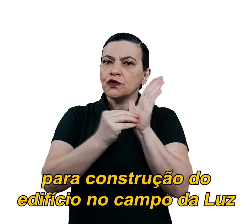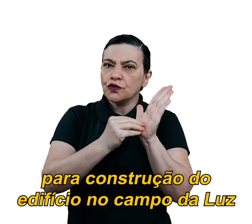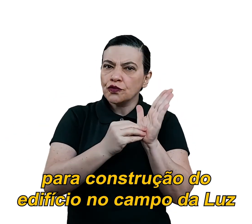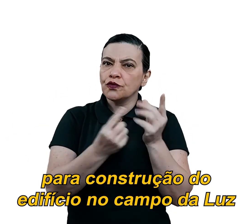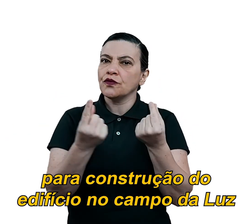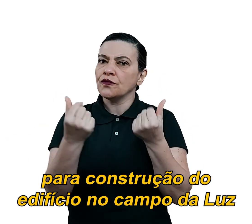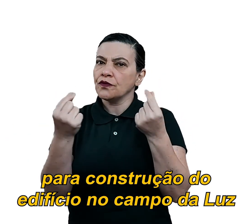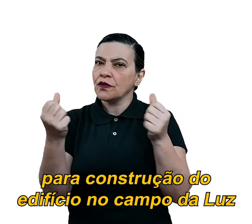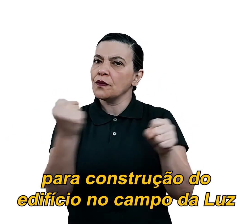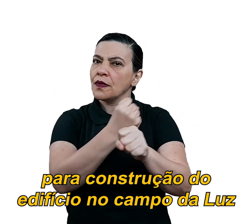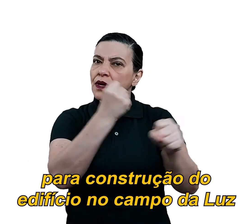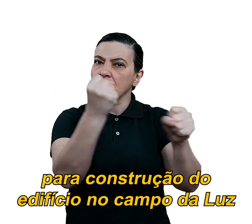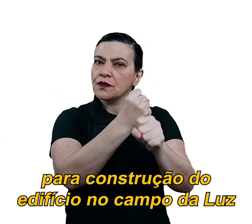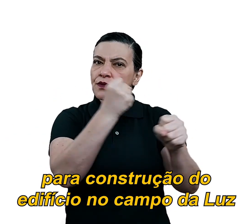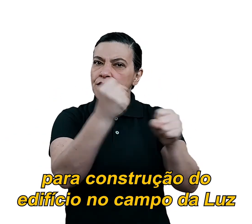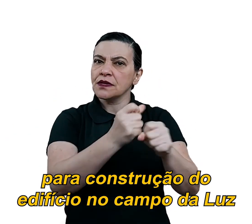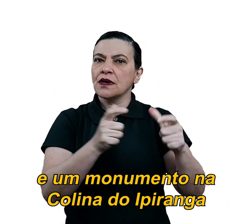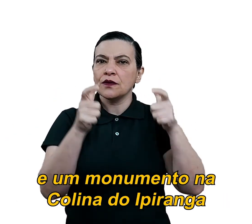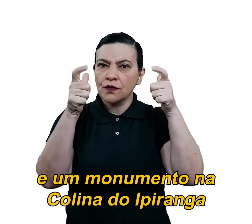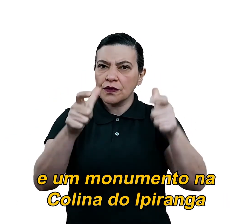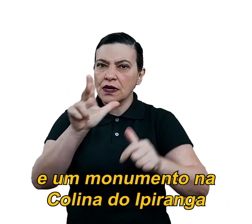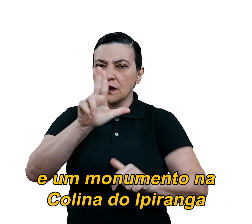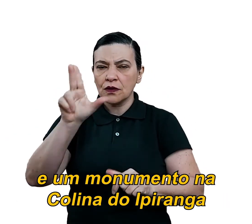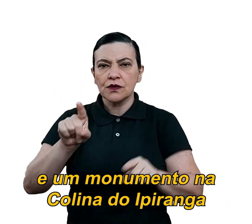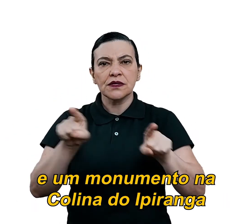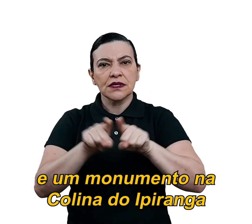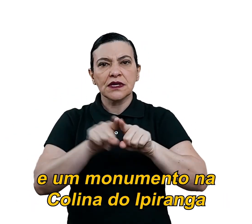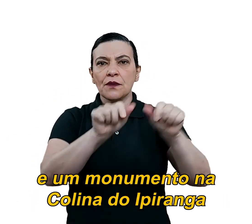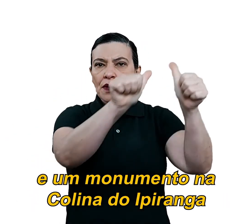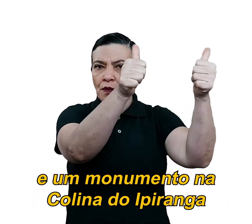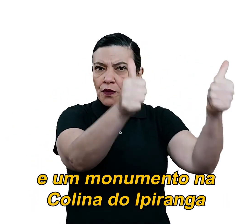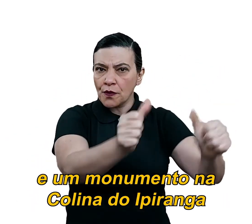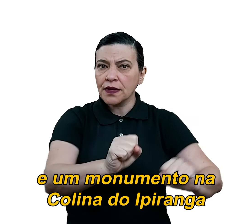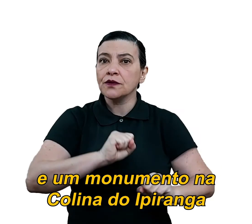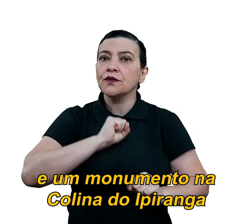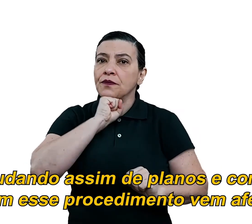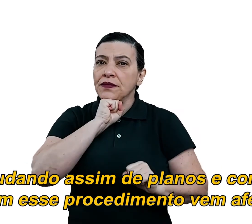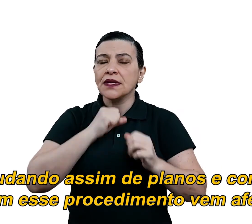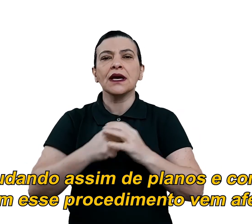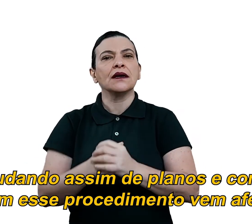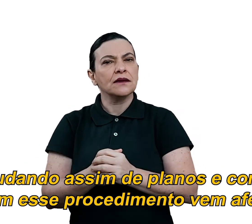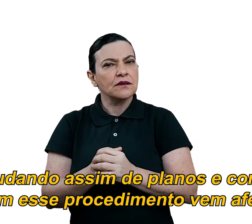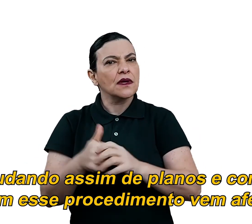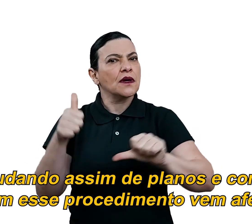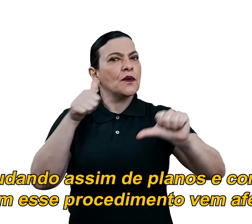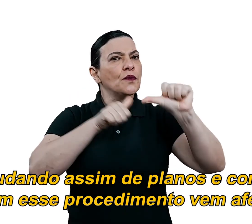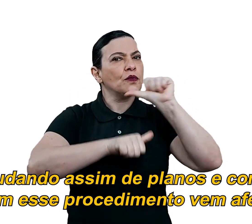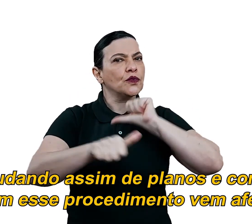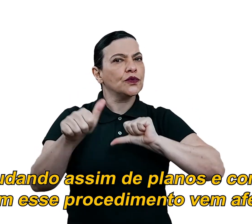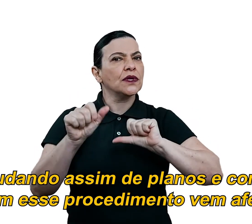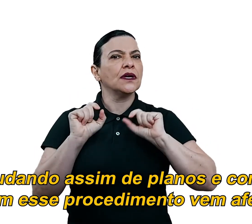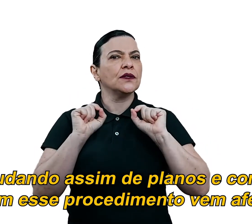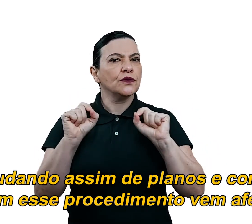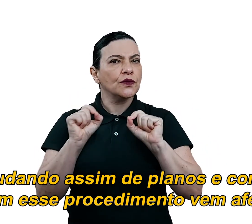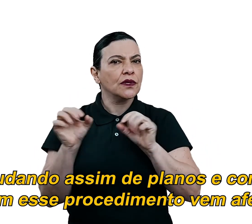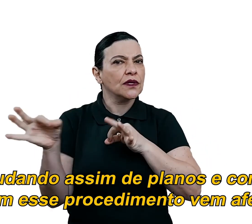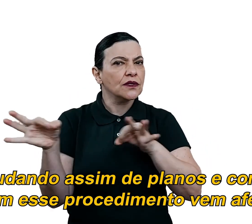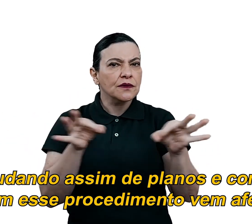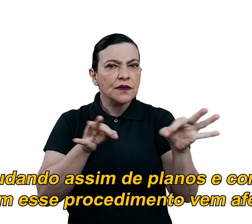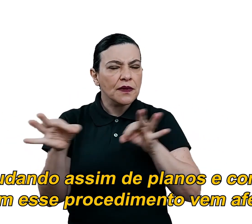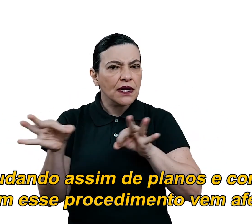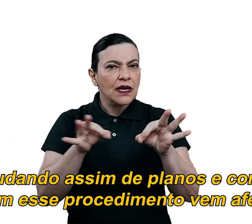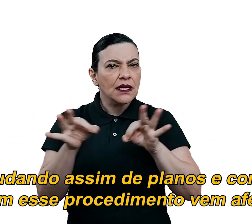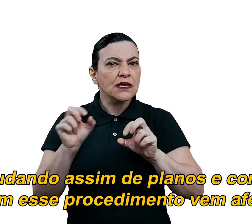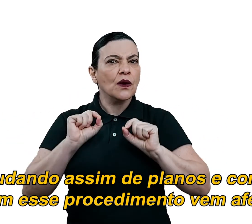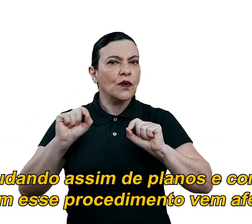para a construção do edifício no Campo da Luz e um monumento na colina do Ipiranga, mudando assim de planos, e como